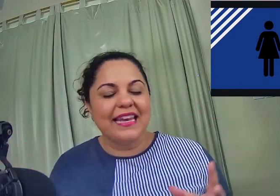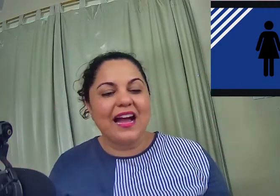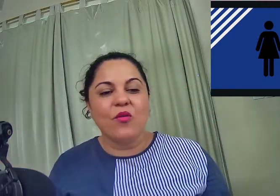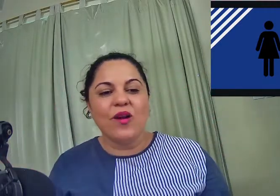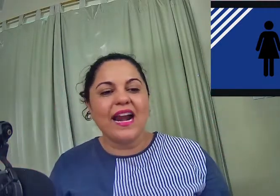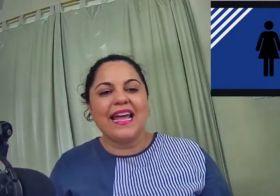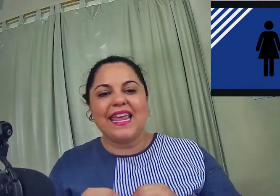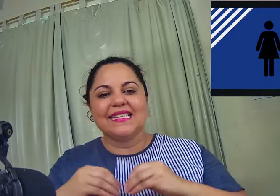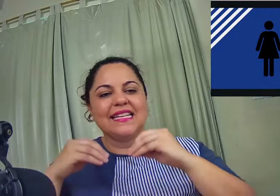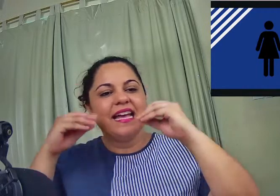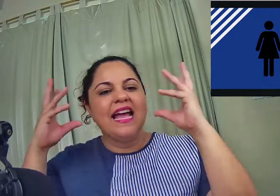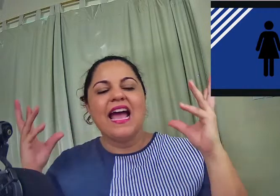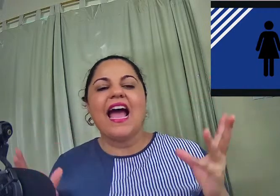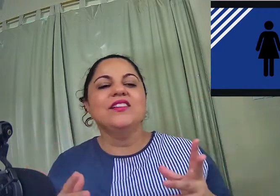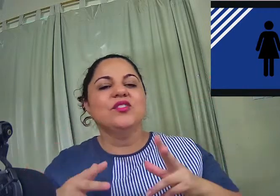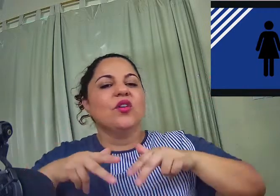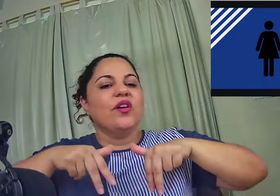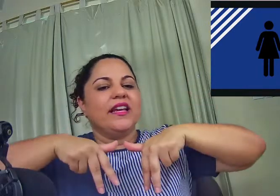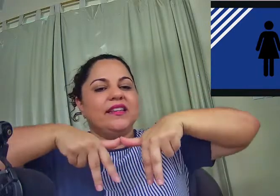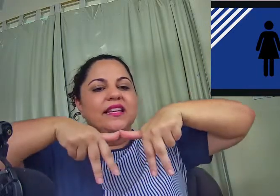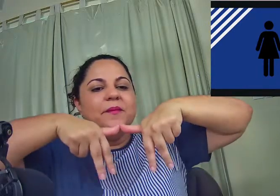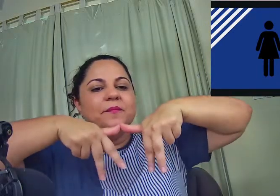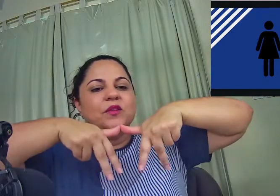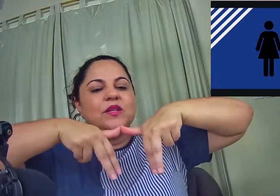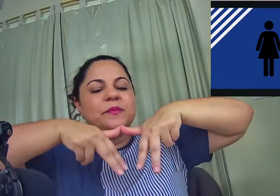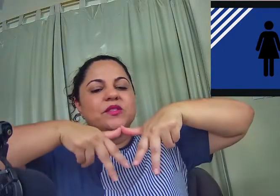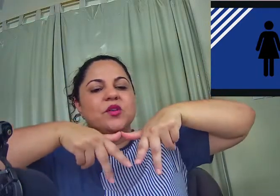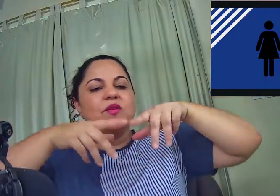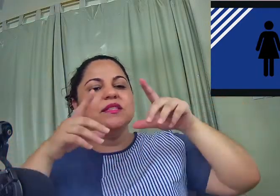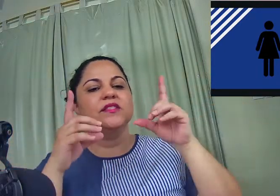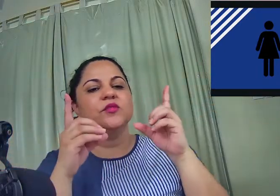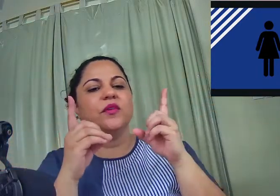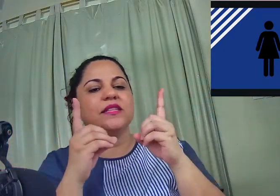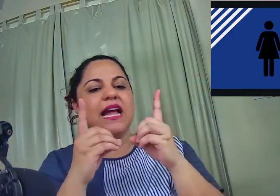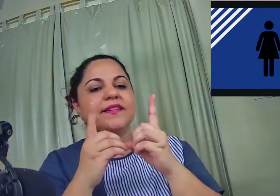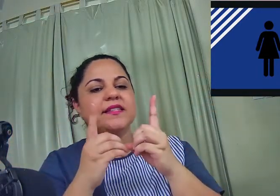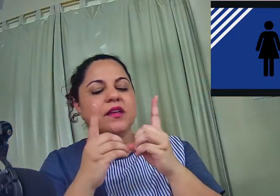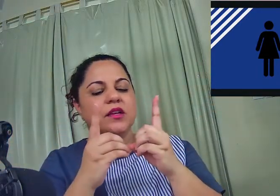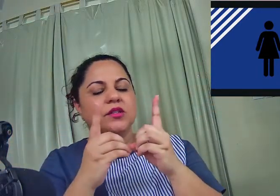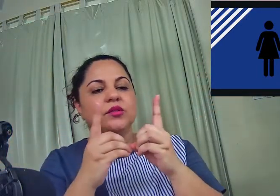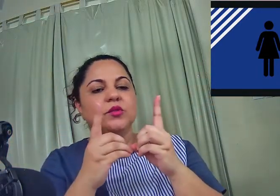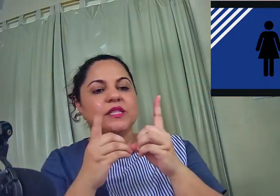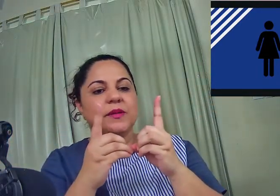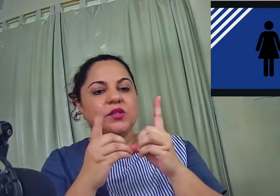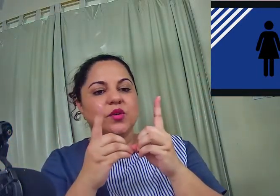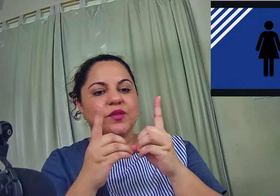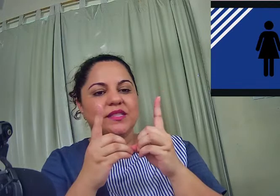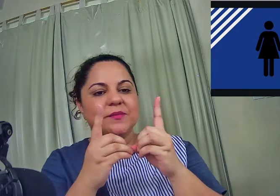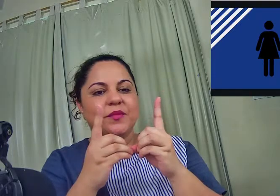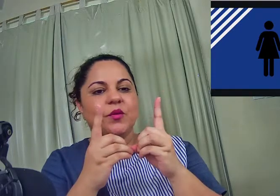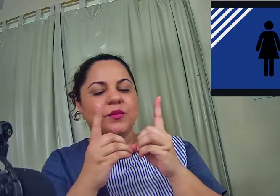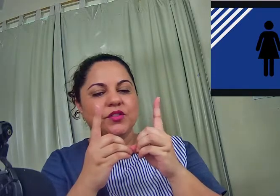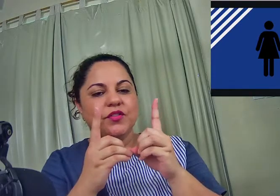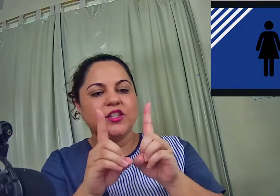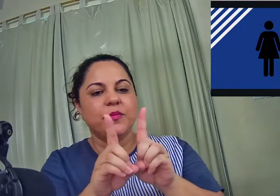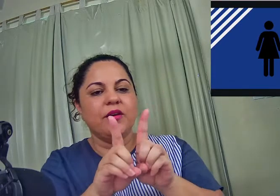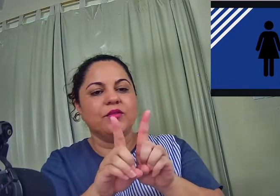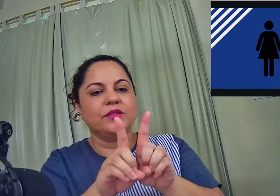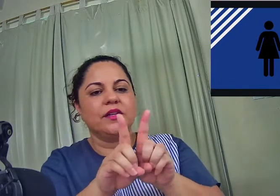com clareza a história, né? Duas pessoas de mãos dadas, duas pessoas, uma de frente para a outra. Ó,